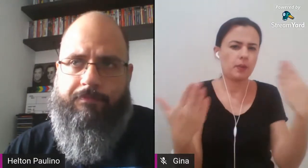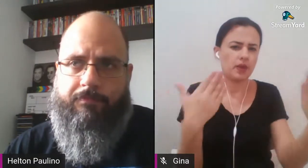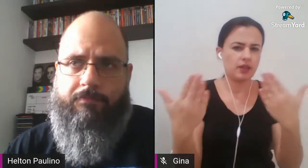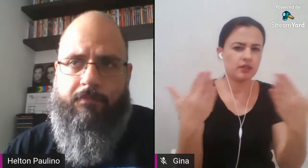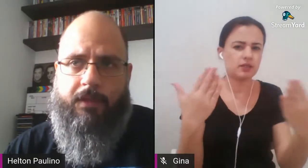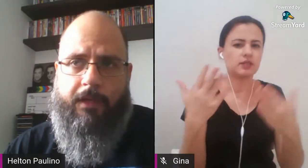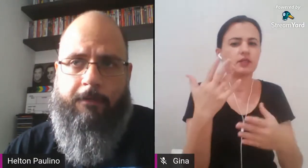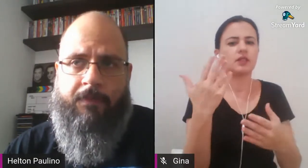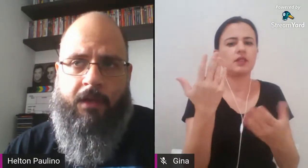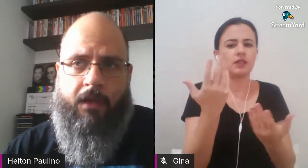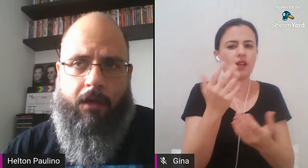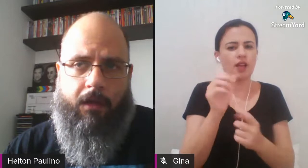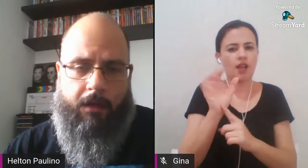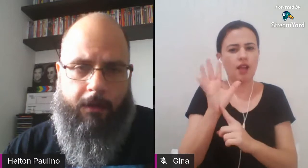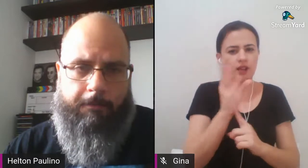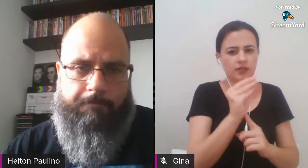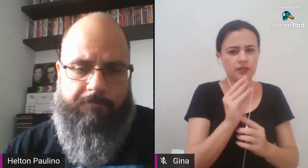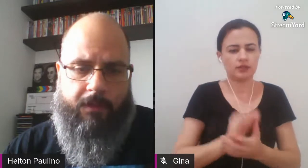agora, né?